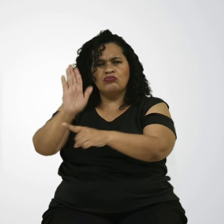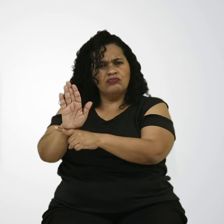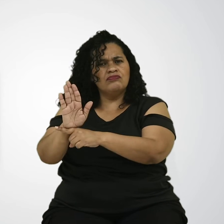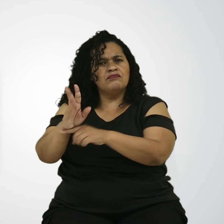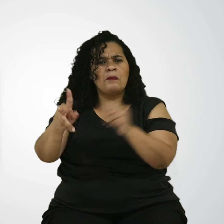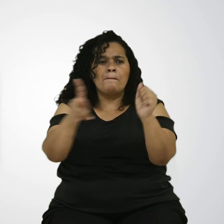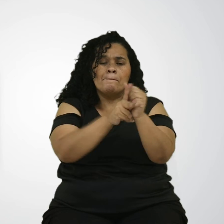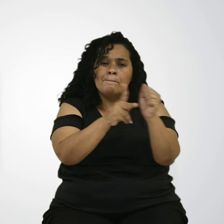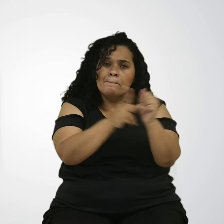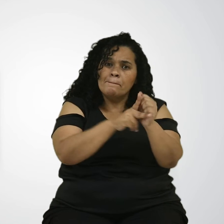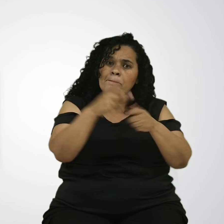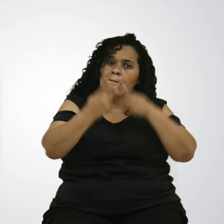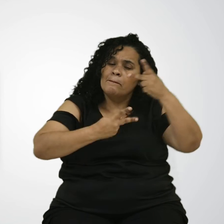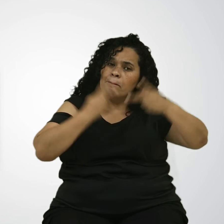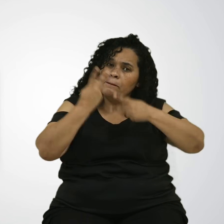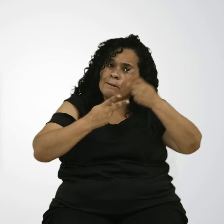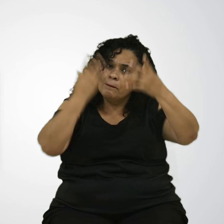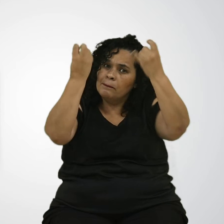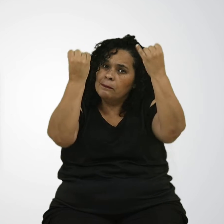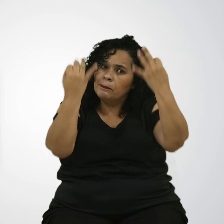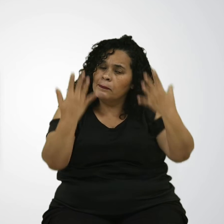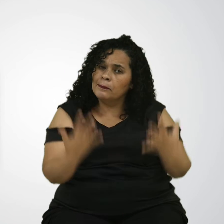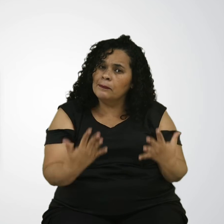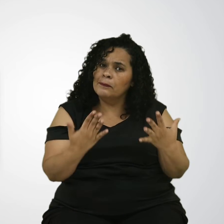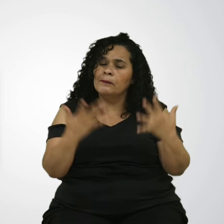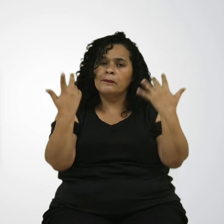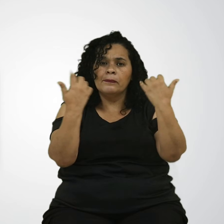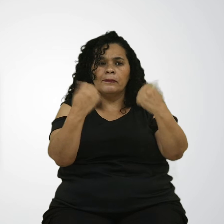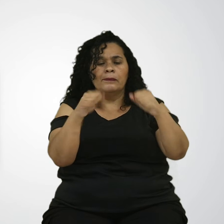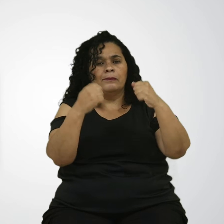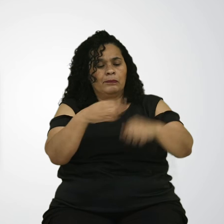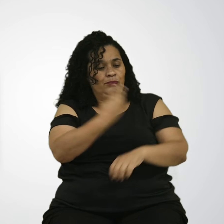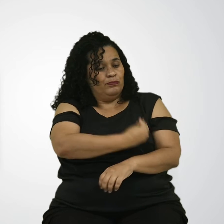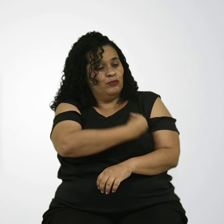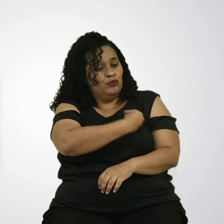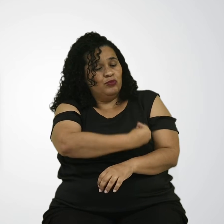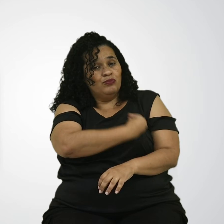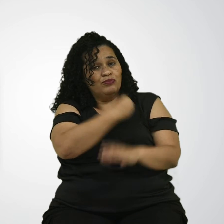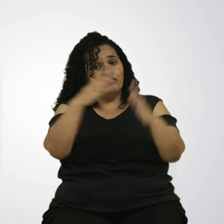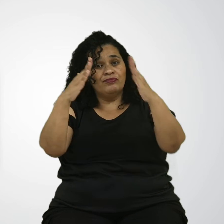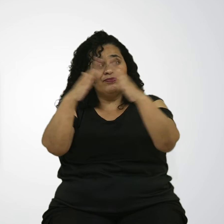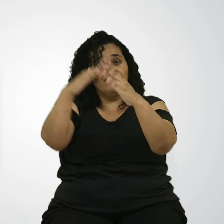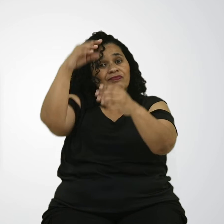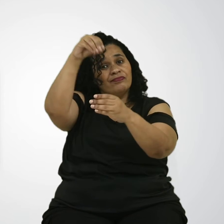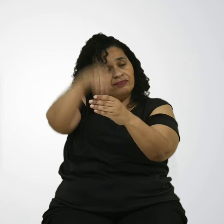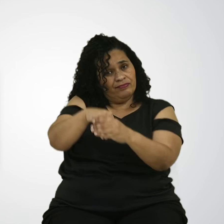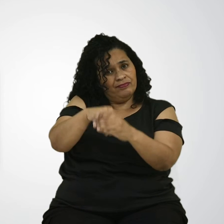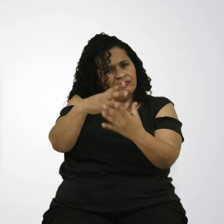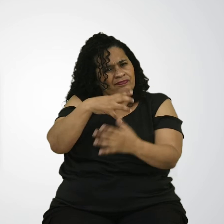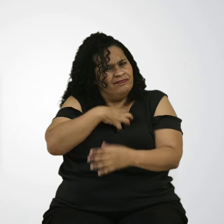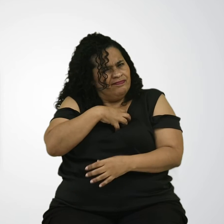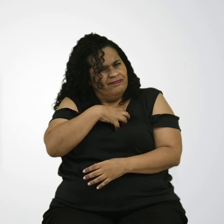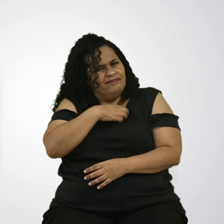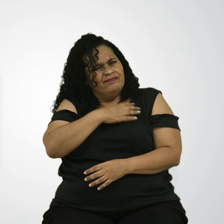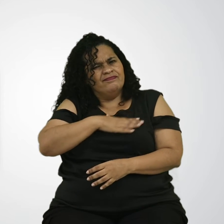forma prática, né? Que você deve viver a vida do lar com a sua esposa de uma maneira onde